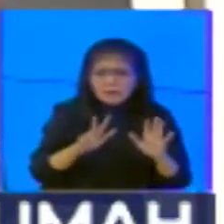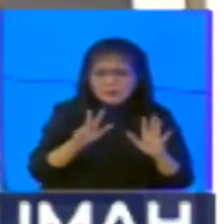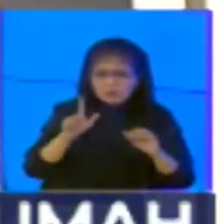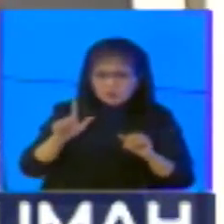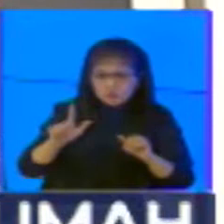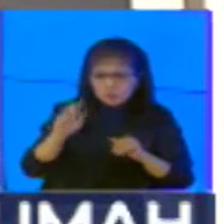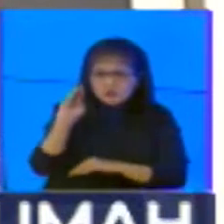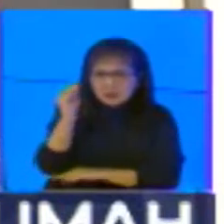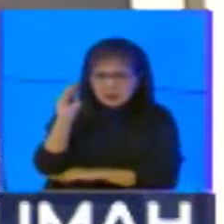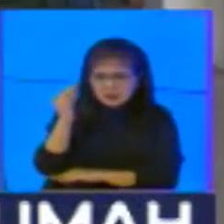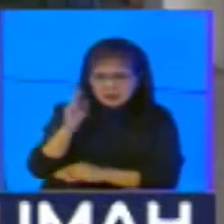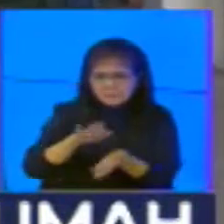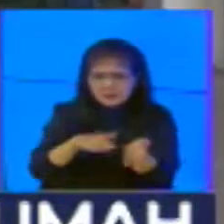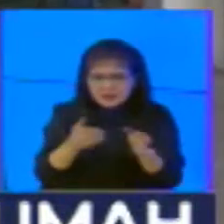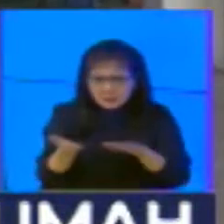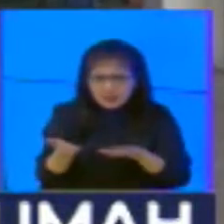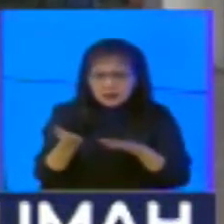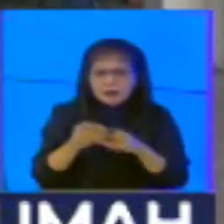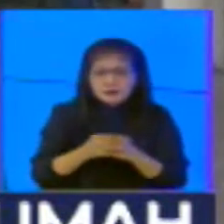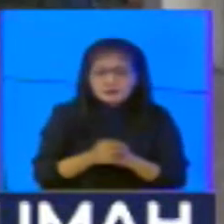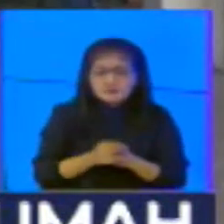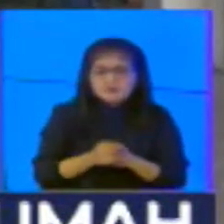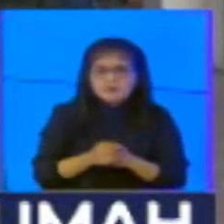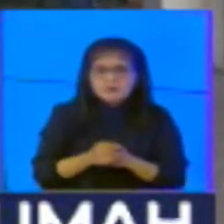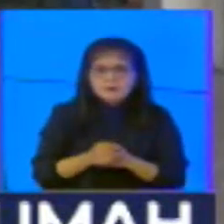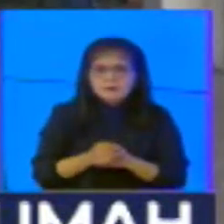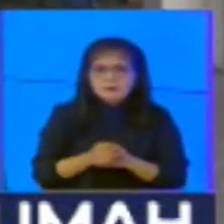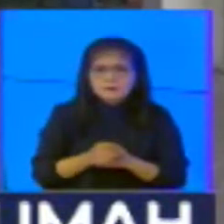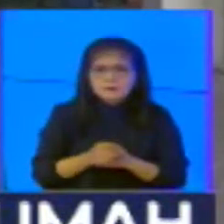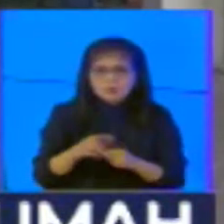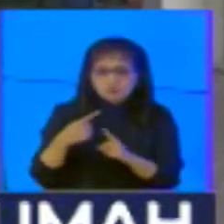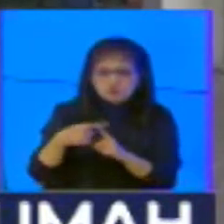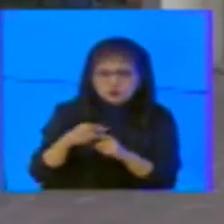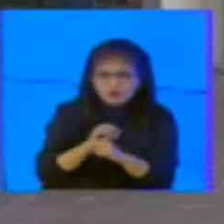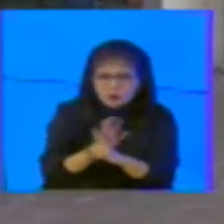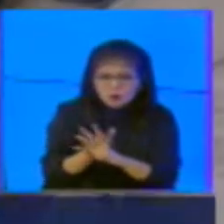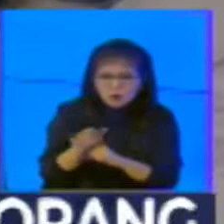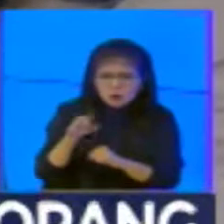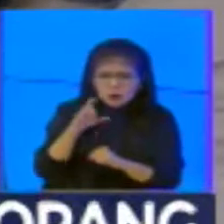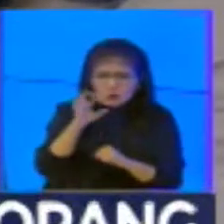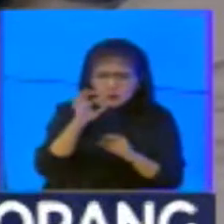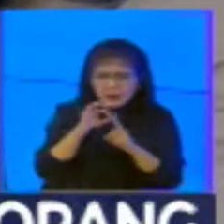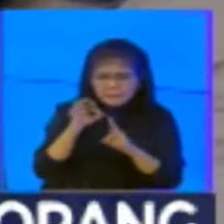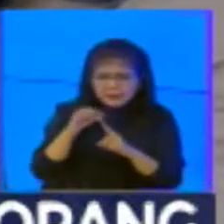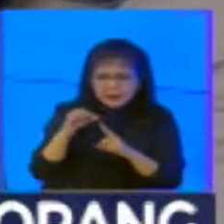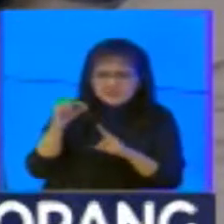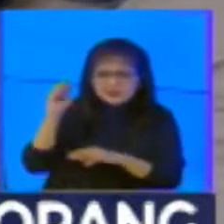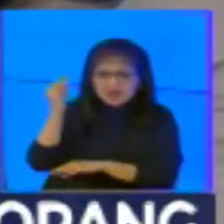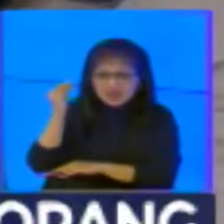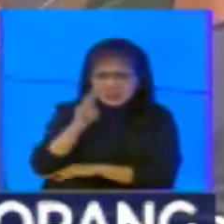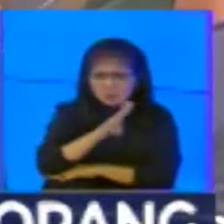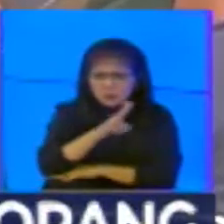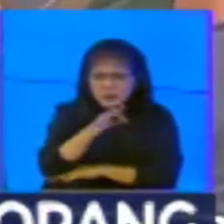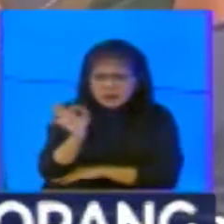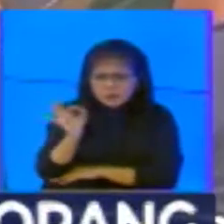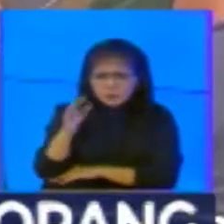Jakarta meninggal dunia. Selain pasien positif, orang dalam pemantauan atau ODP di Jakarta sebanyak